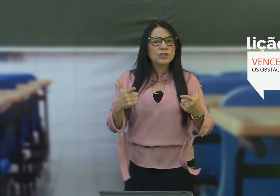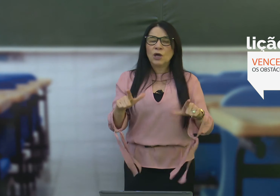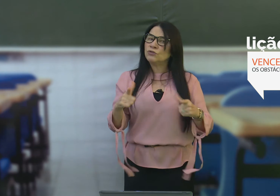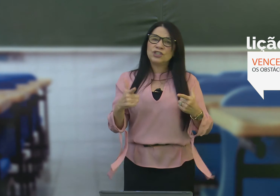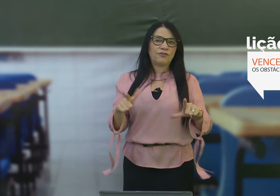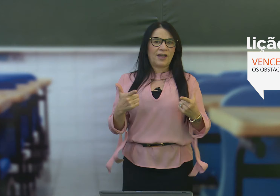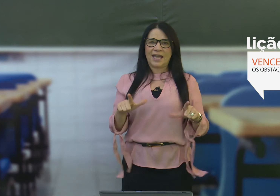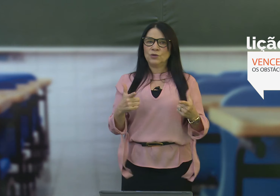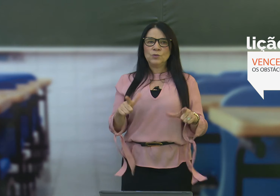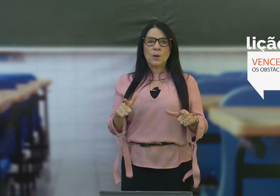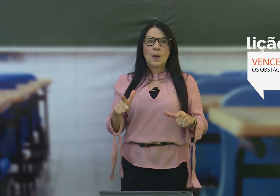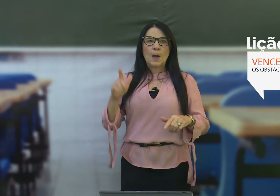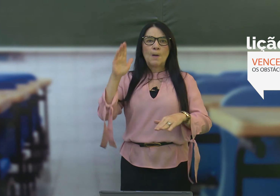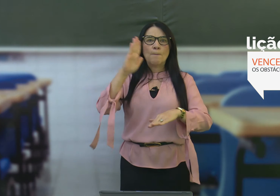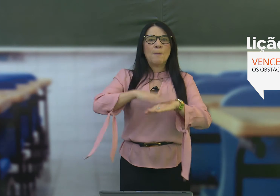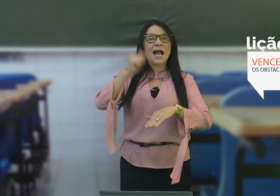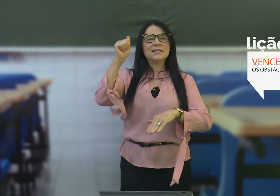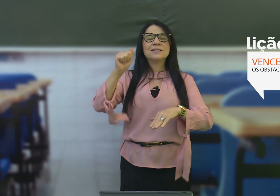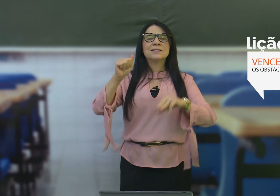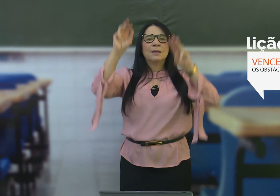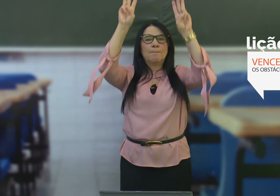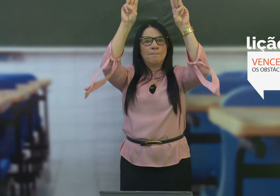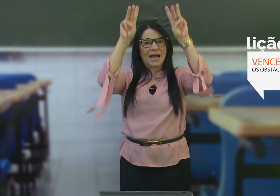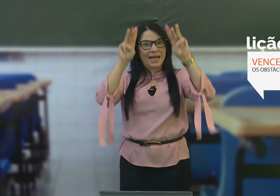não tiveram mais maná,